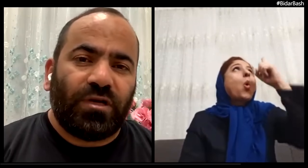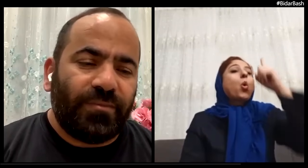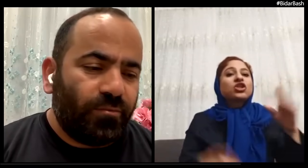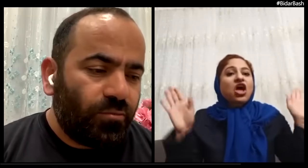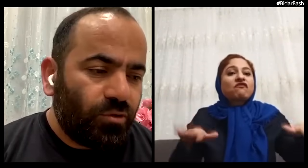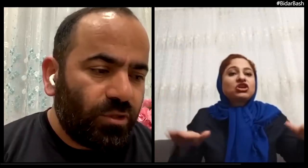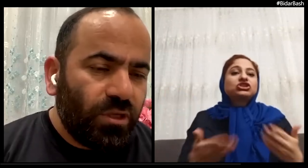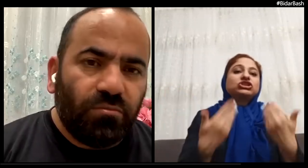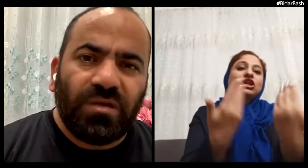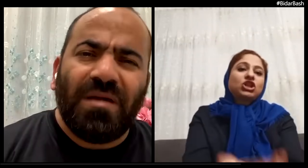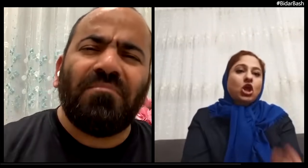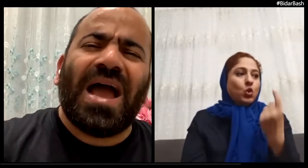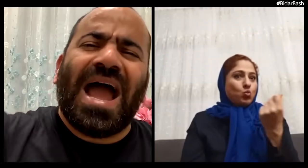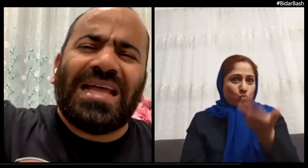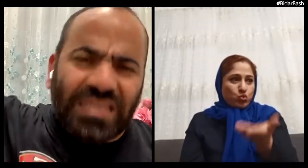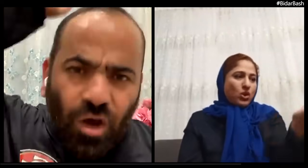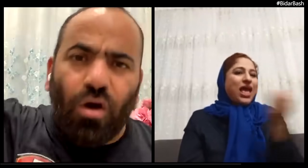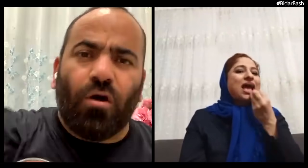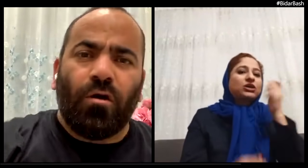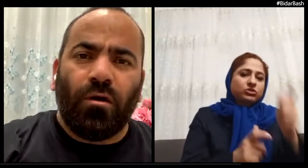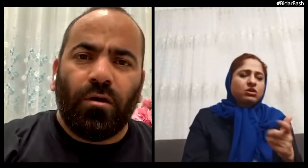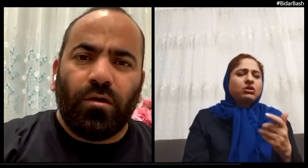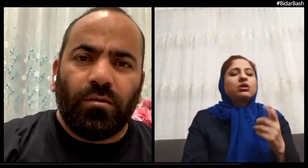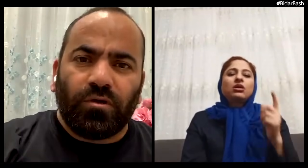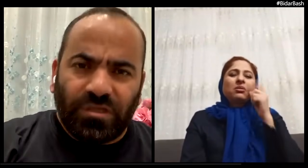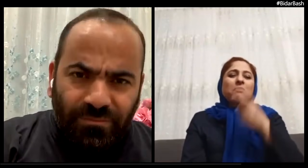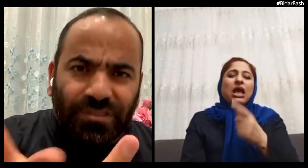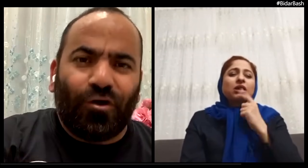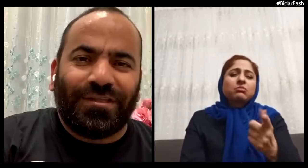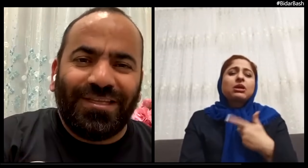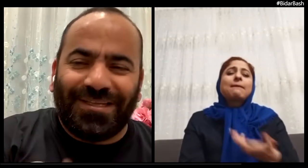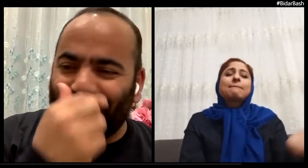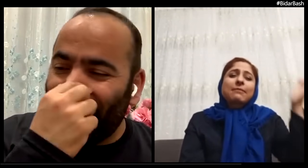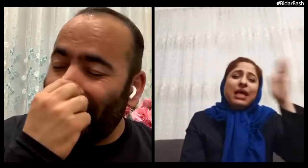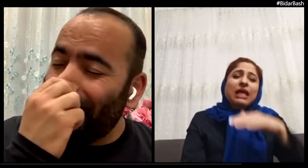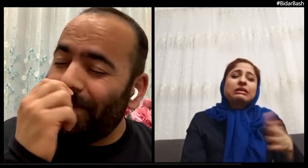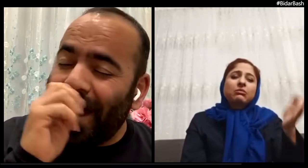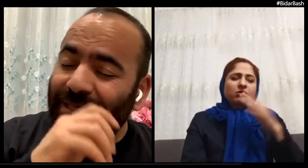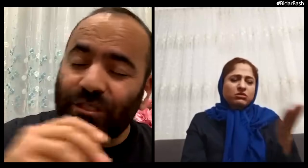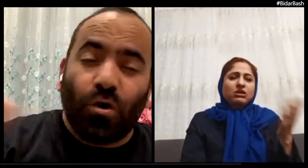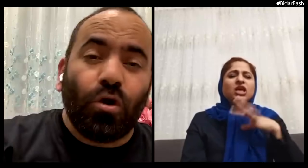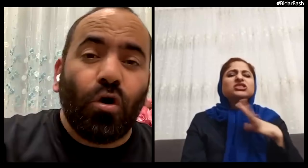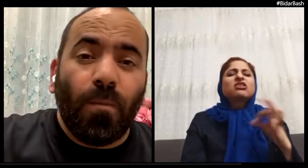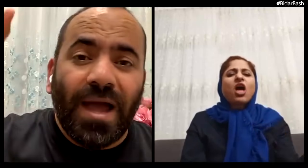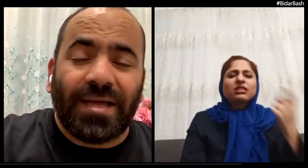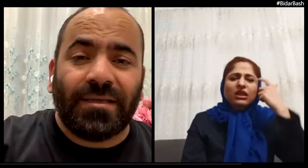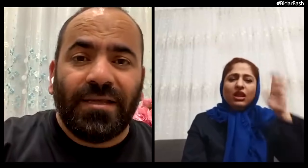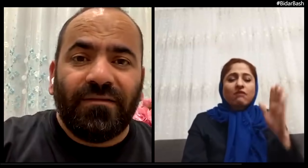اومده ما رو مهمان میکنی. میگه من بعدها، آدم ساده ایه، میگفت من بعد